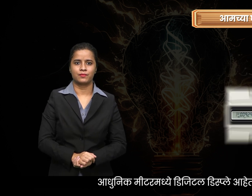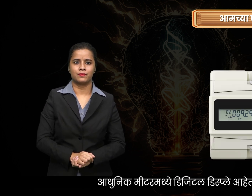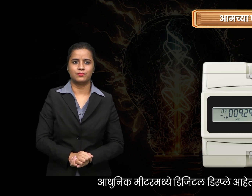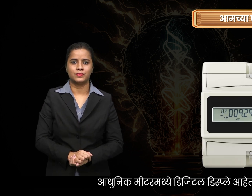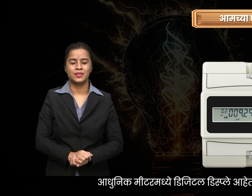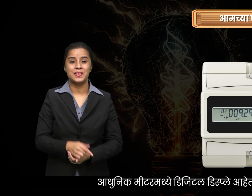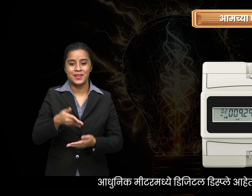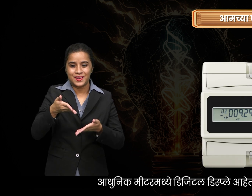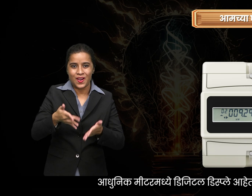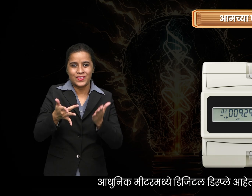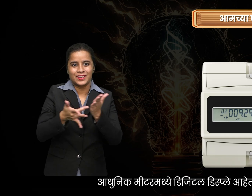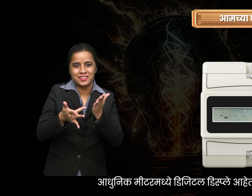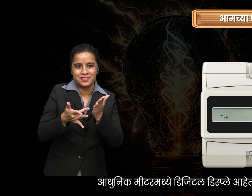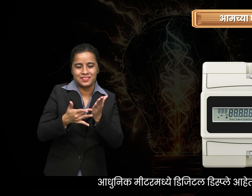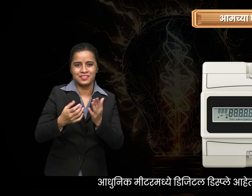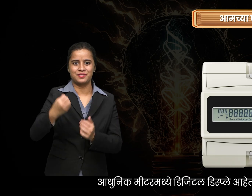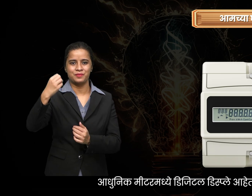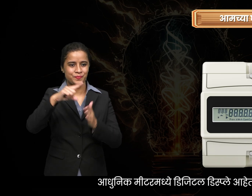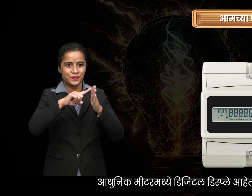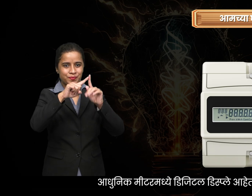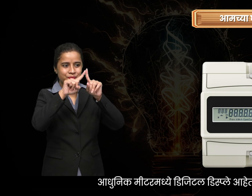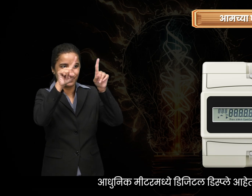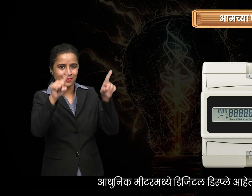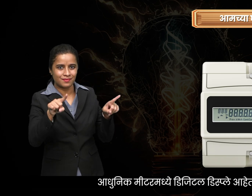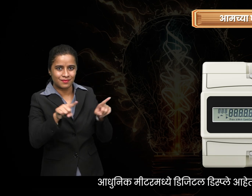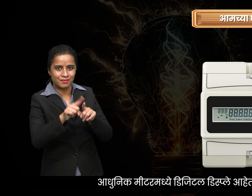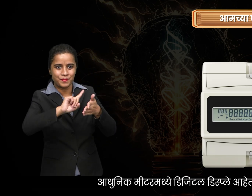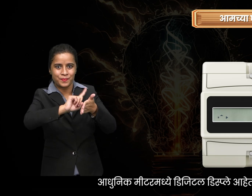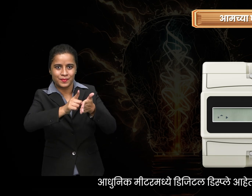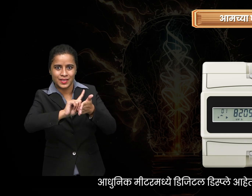आधुनिक मीटरमध्ये डिजिटल डिस्प्ले आहे.